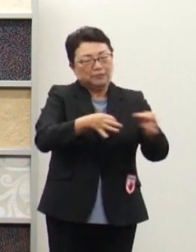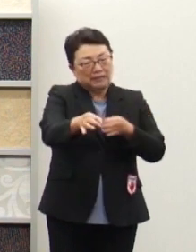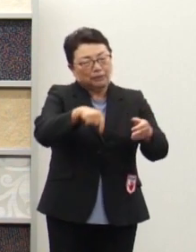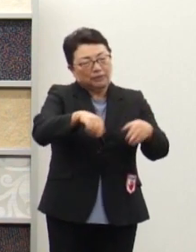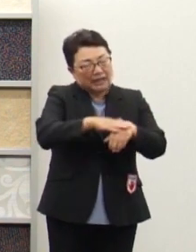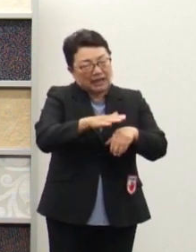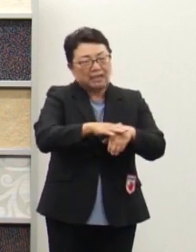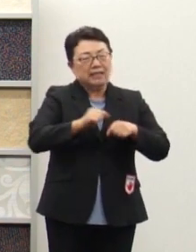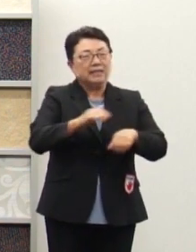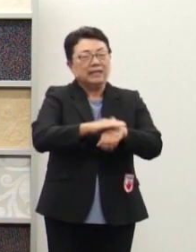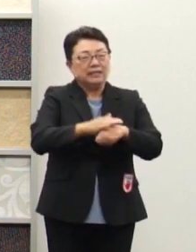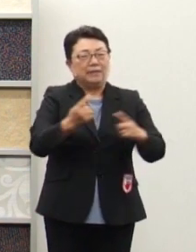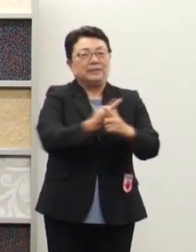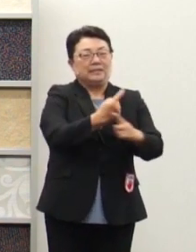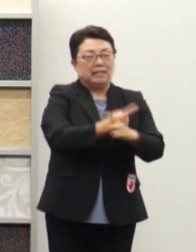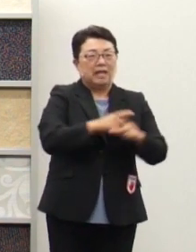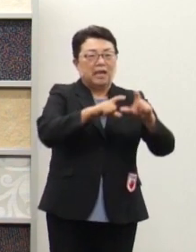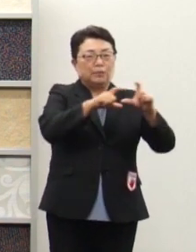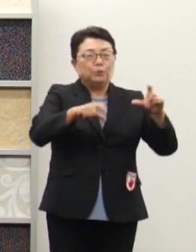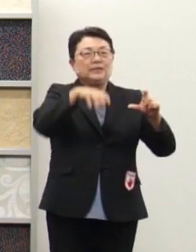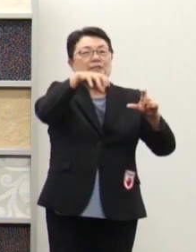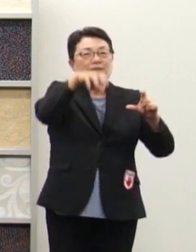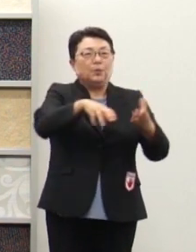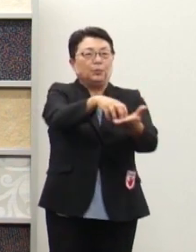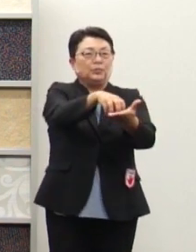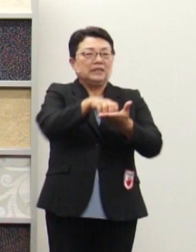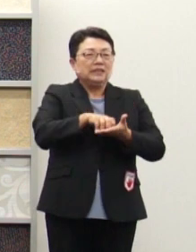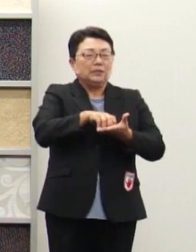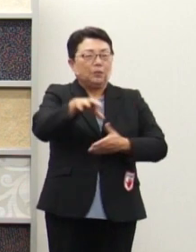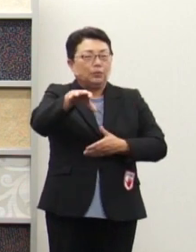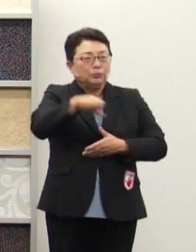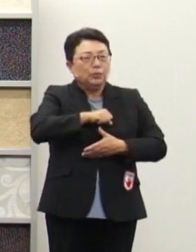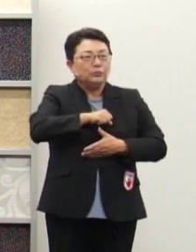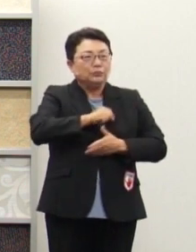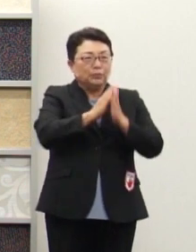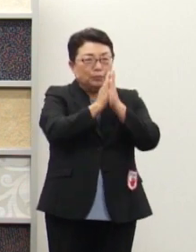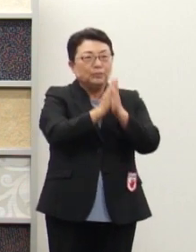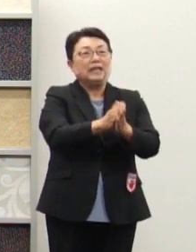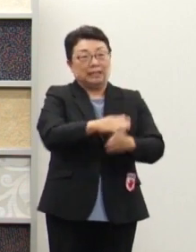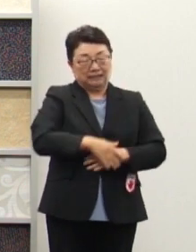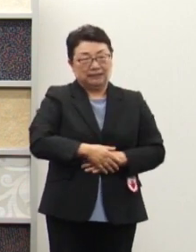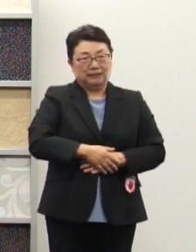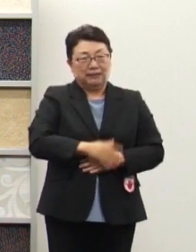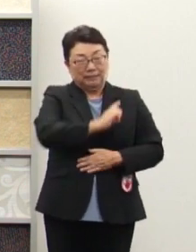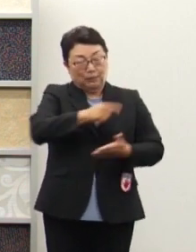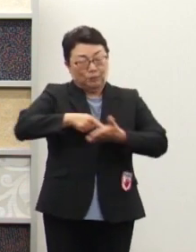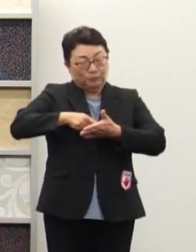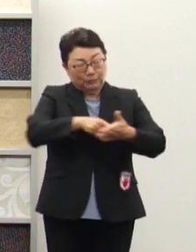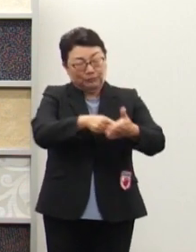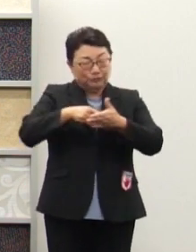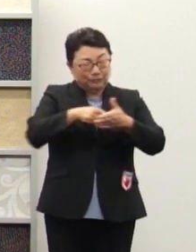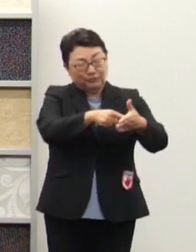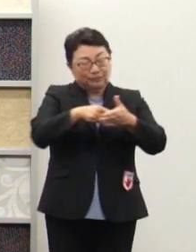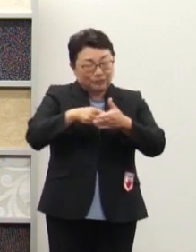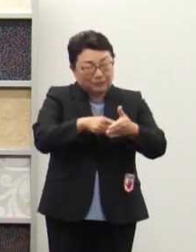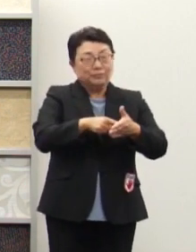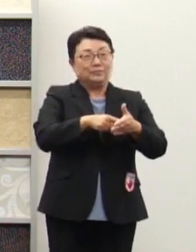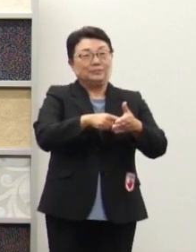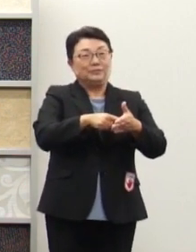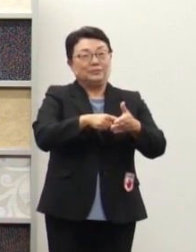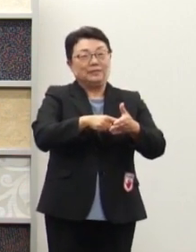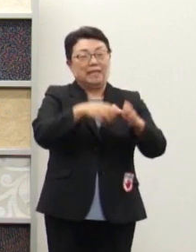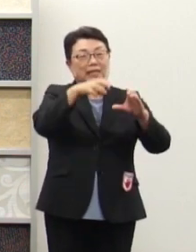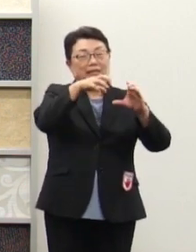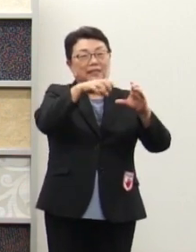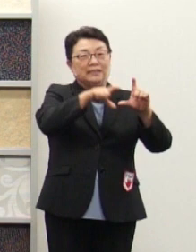に見直していただき、グリーンゾーン認証を取得されるとともにです、多大な努力を払ってこの認証基